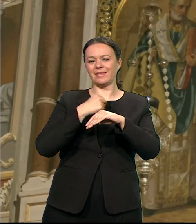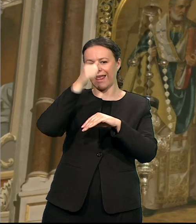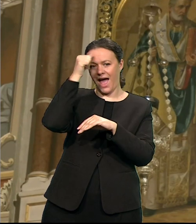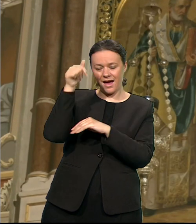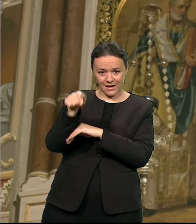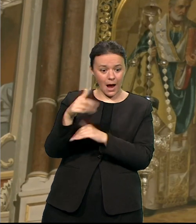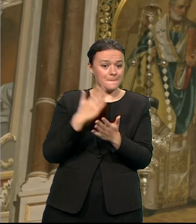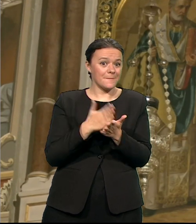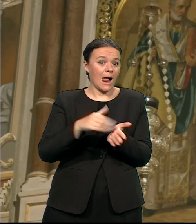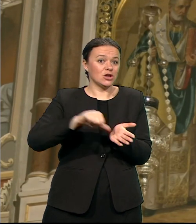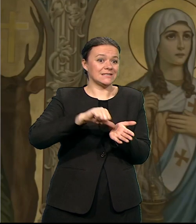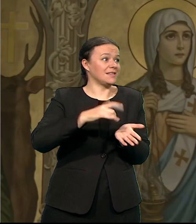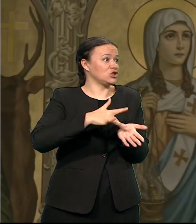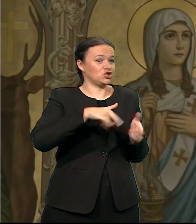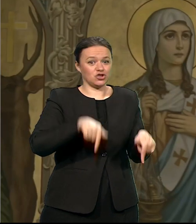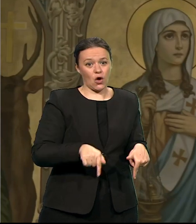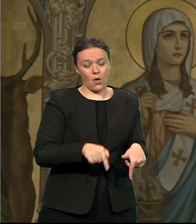Karlovcima.